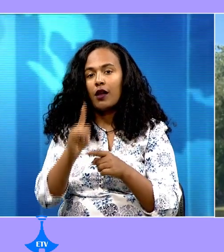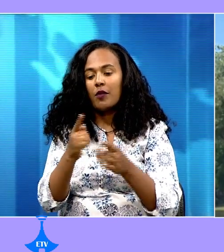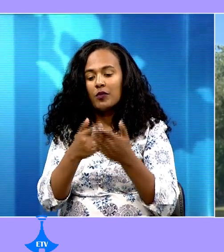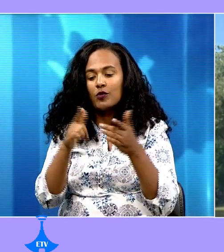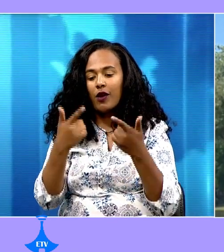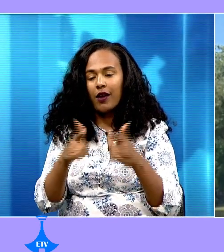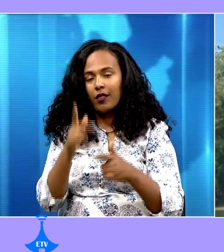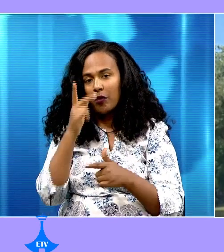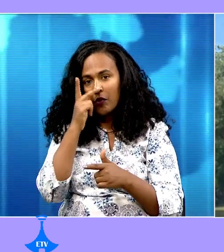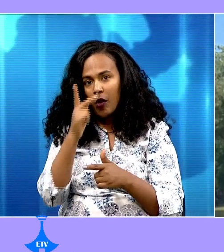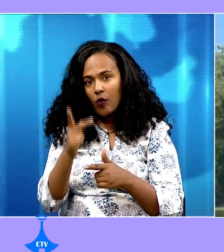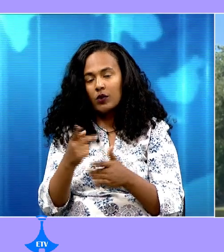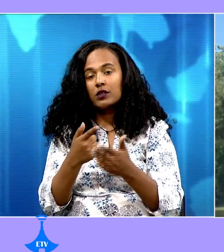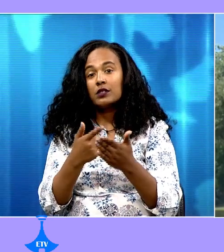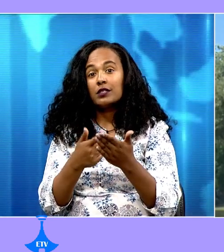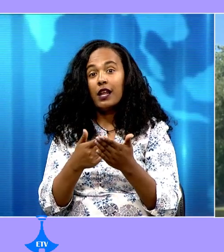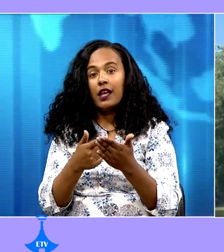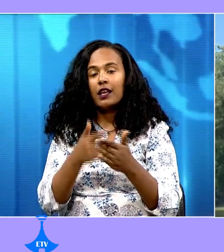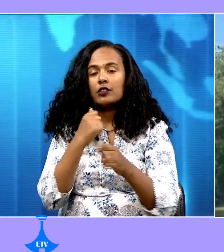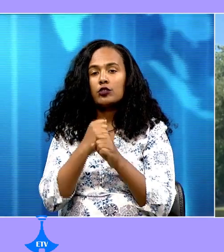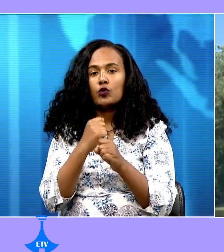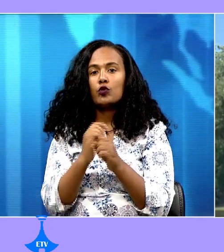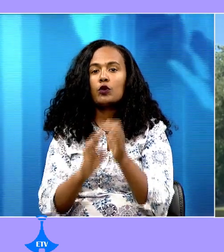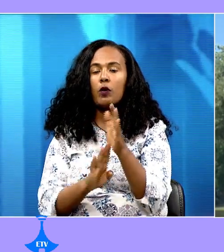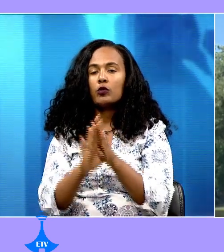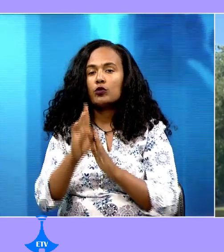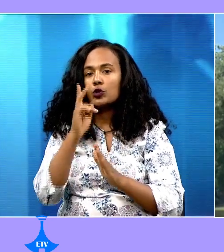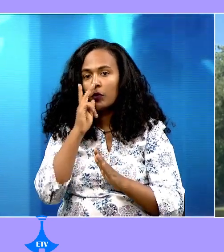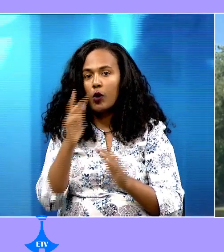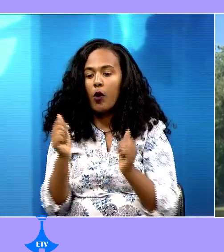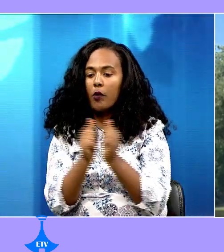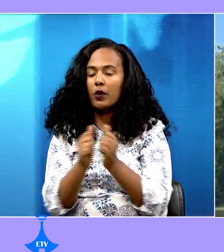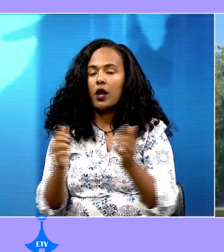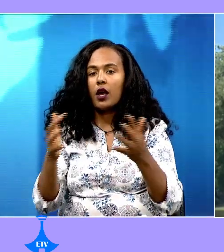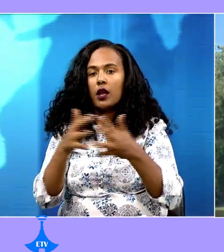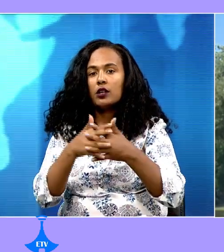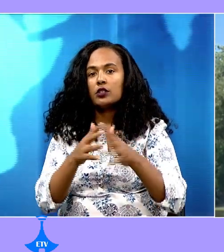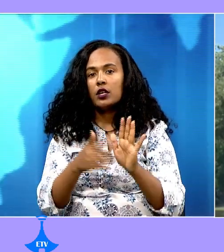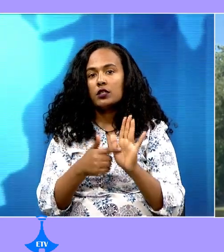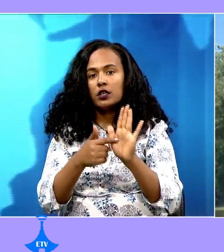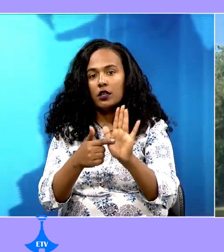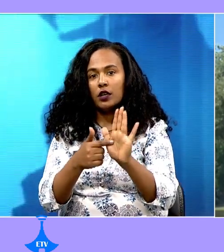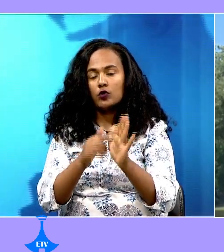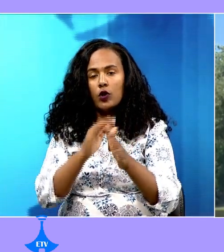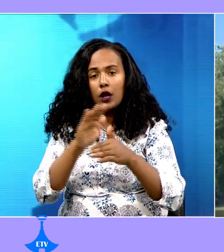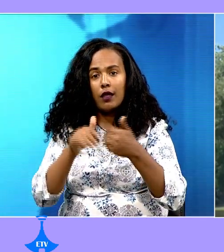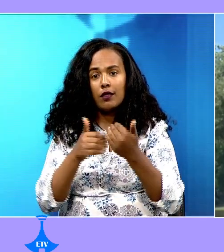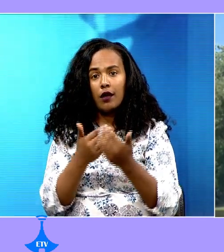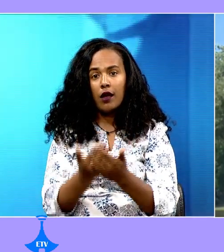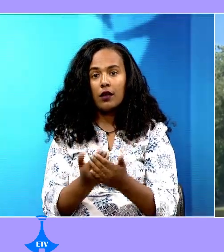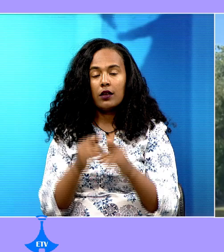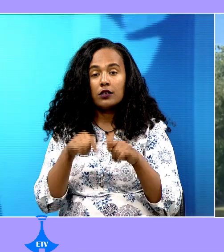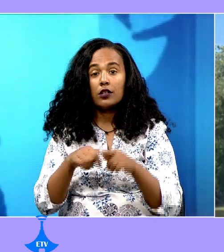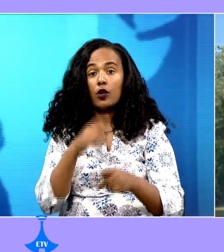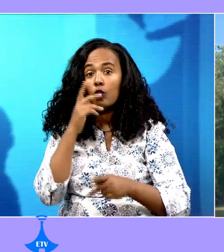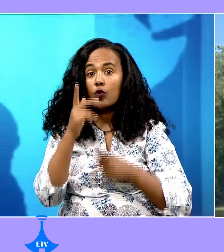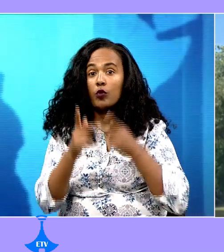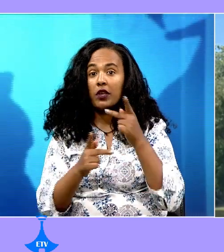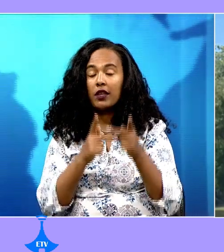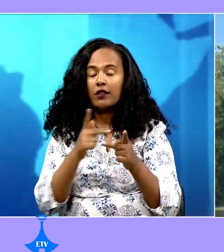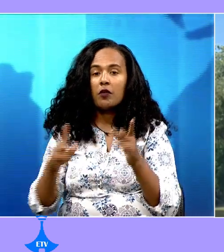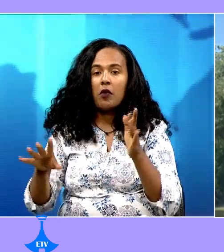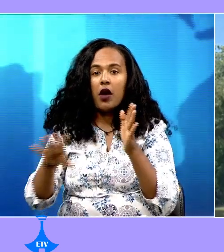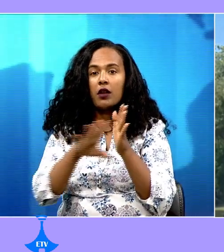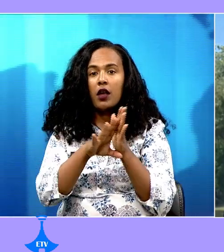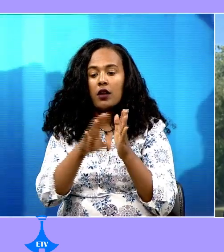እንዲሄዱና ጣና ዳር ላይ እየተሰሩ ያሉ ልማቶችንም እንዲያዩ አብረን አቀናጅተን አሳይተናቸዋል። ስለዚህ አጠቃላይ የዛሬው ጉብኝት ባህር